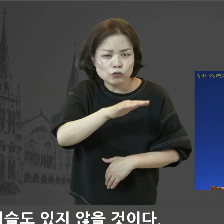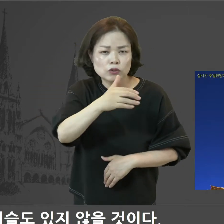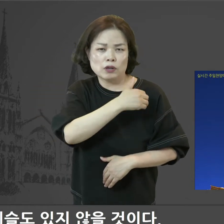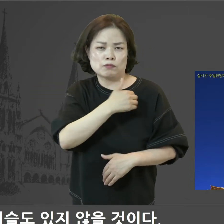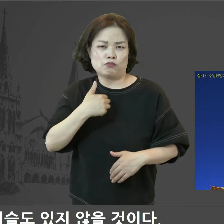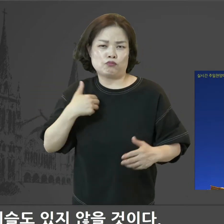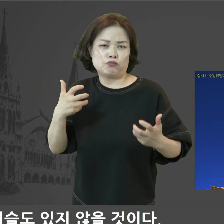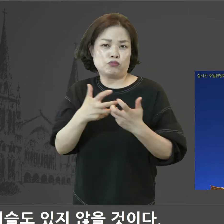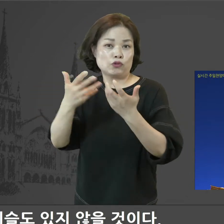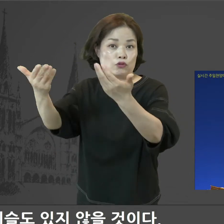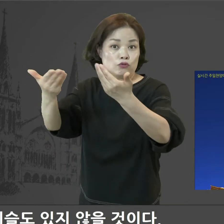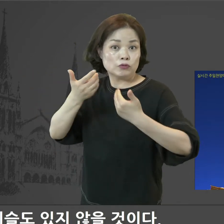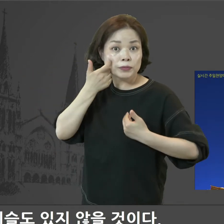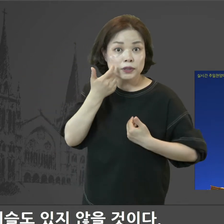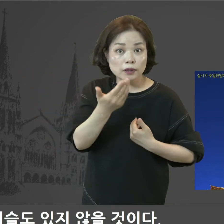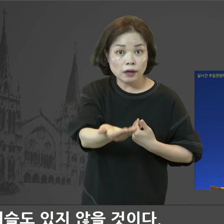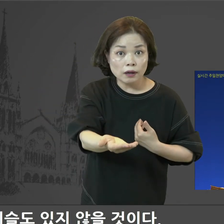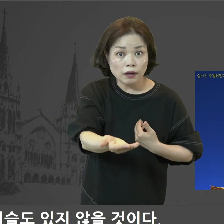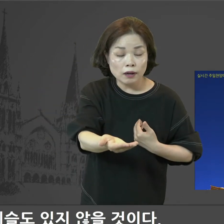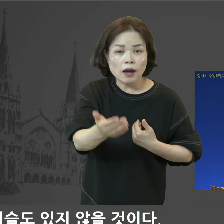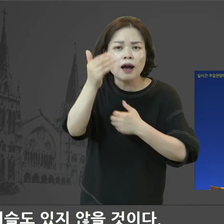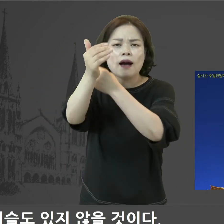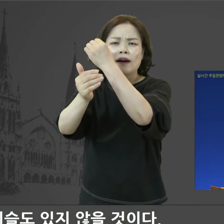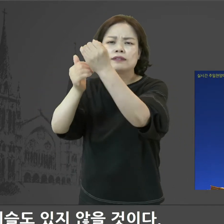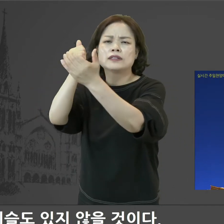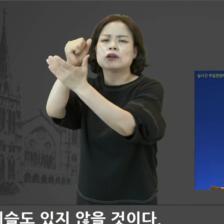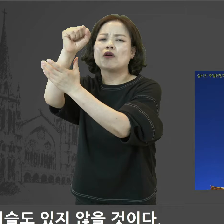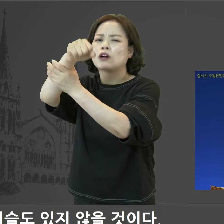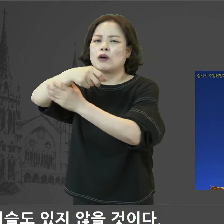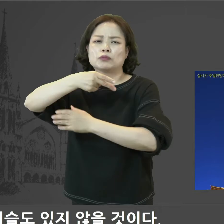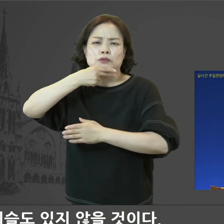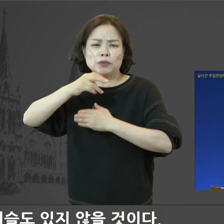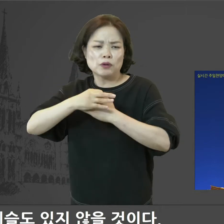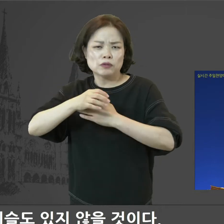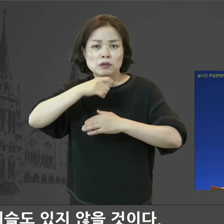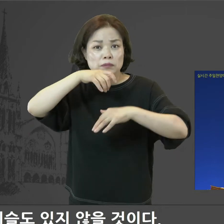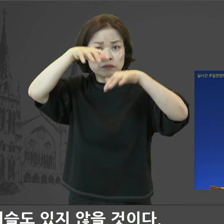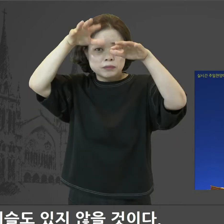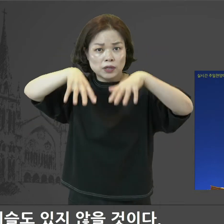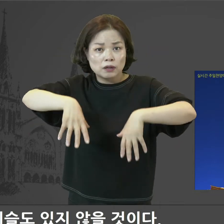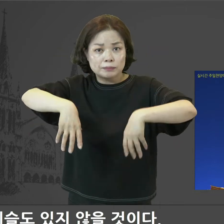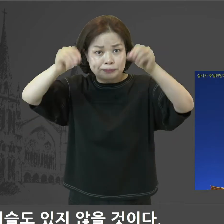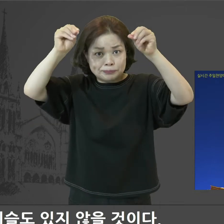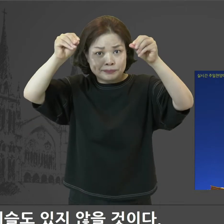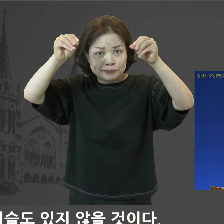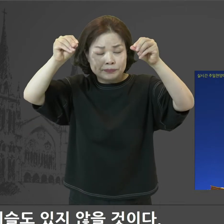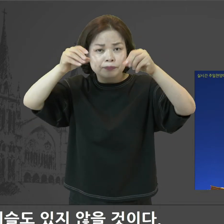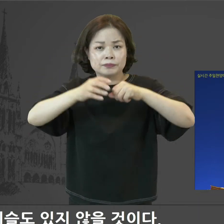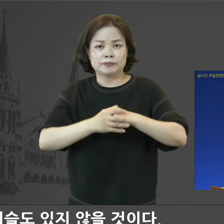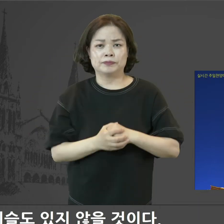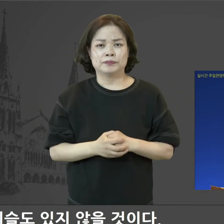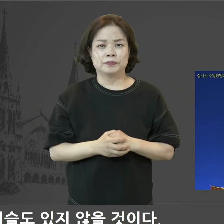풍요를 가져다 줍니까? 하나님께서 허락하지 않으면 비가 오지 않을 것뿐만 아니라